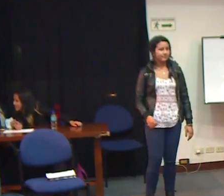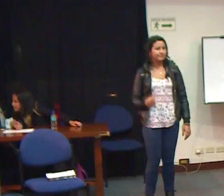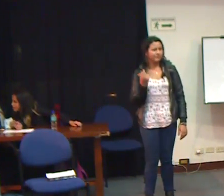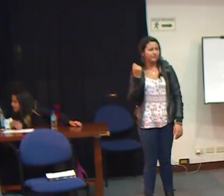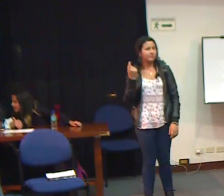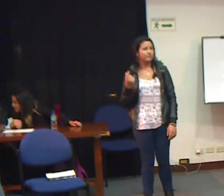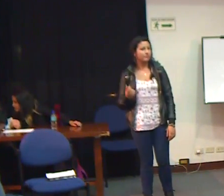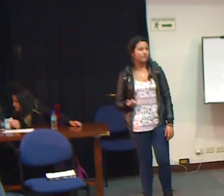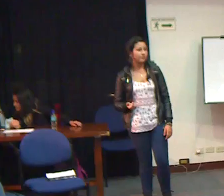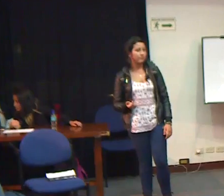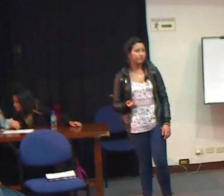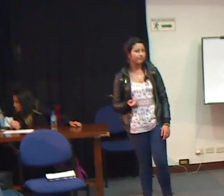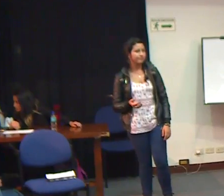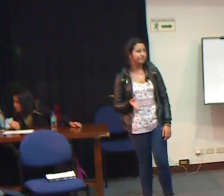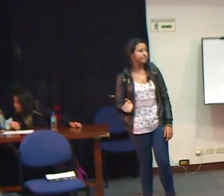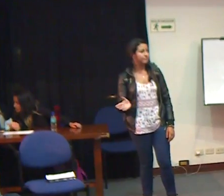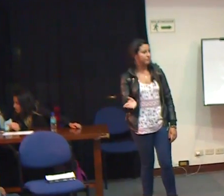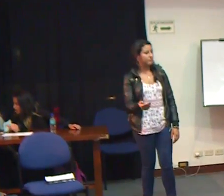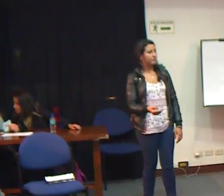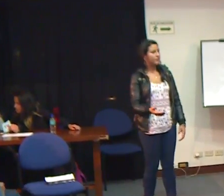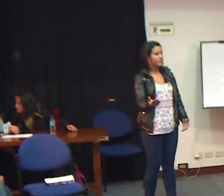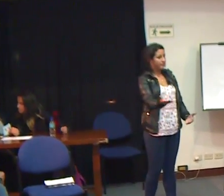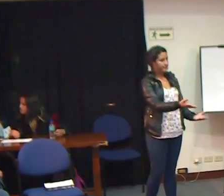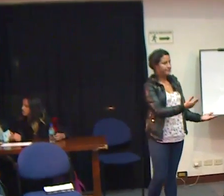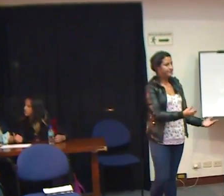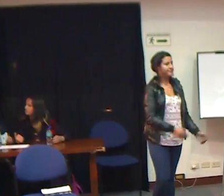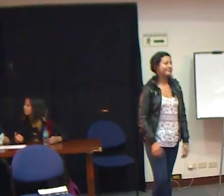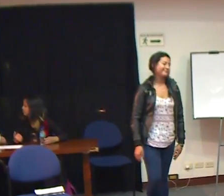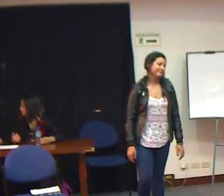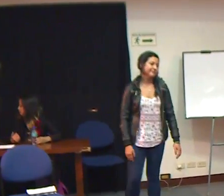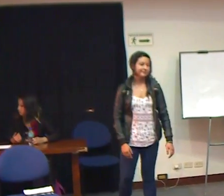movilizado? ¿Sí?